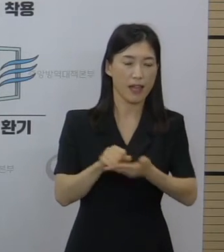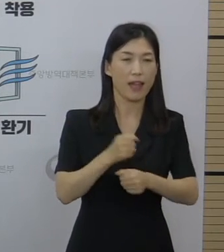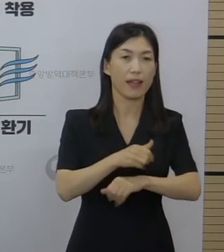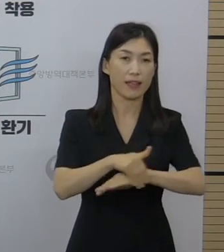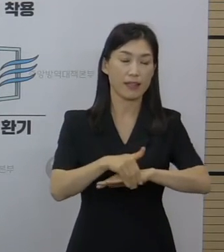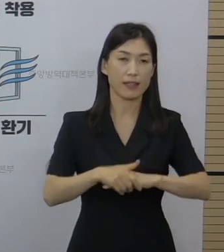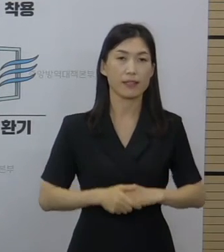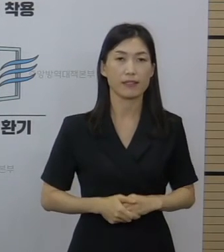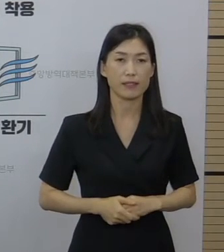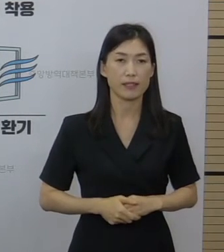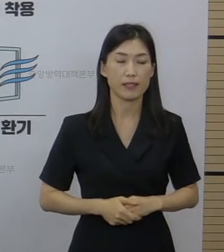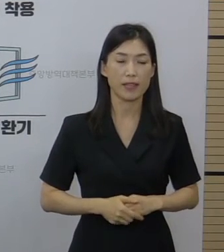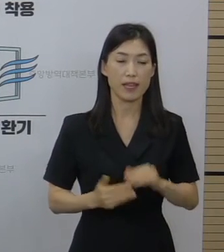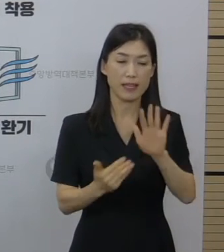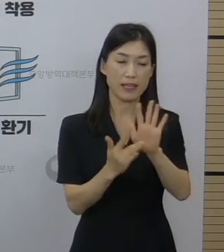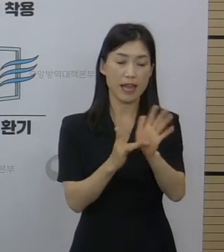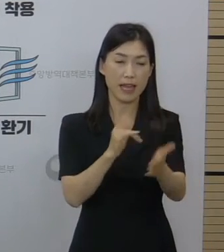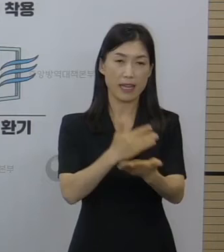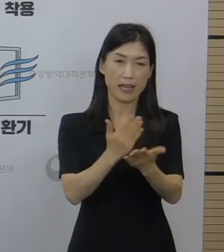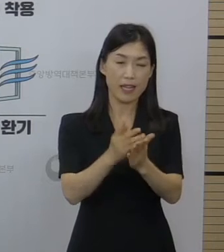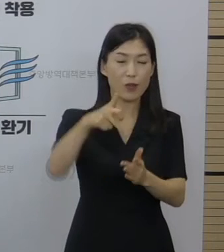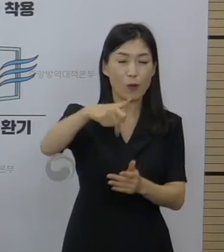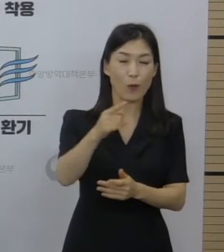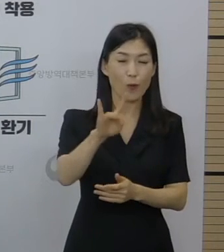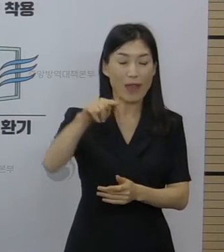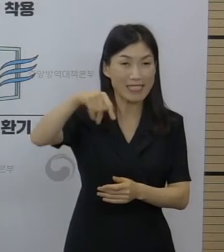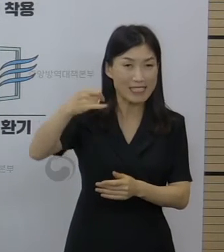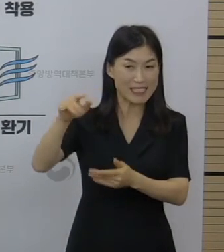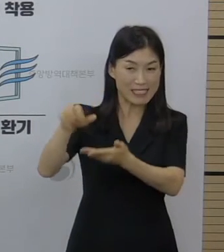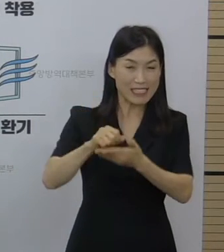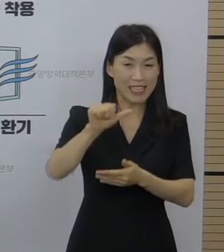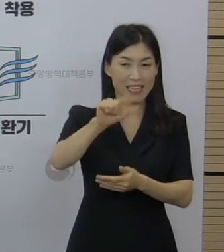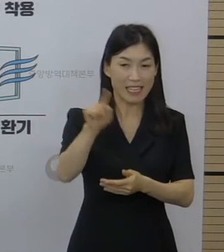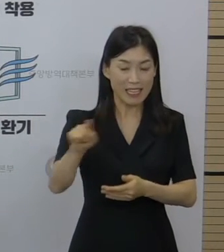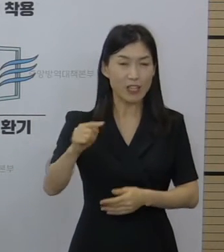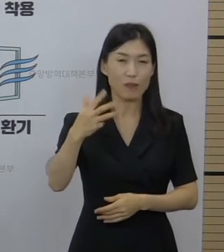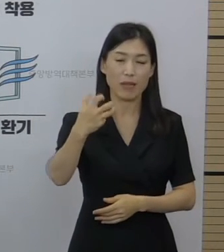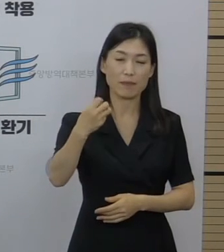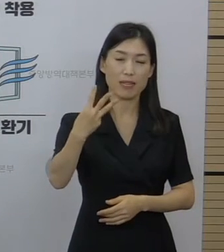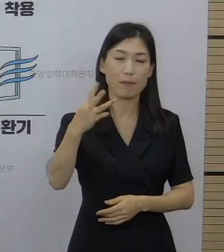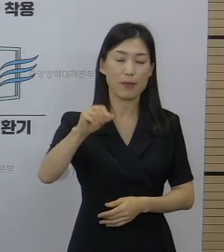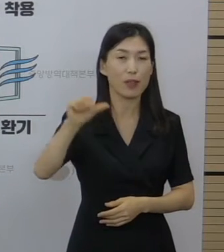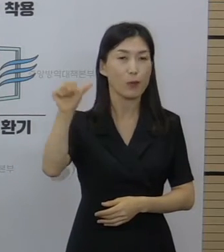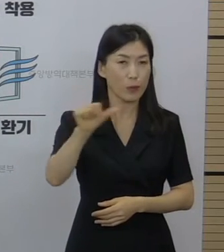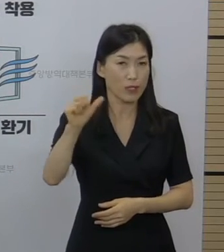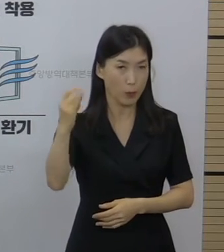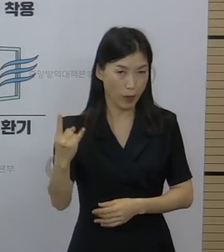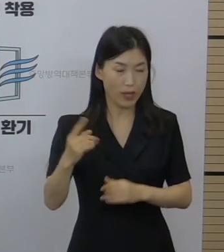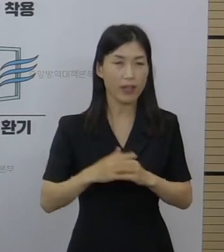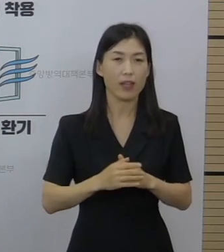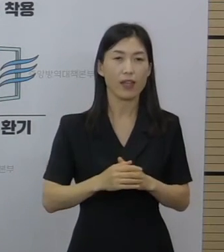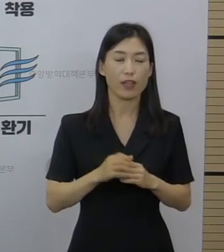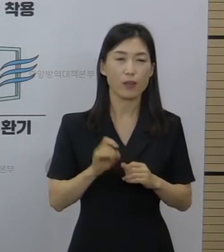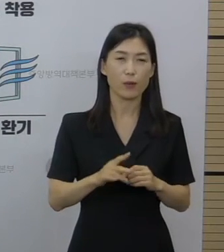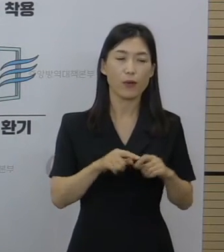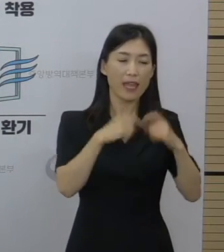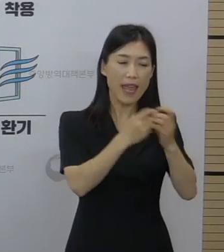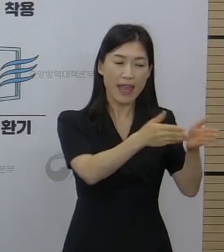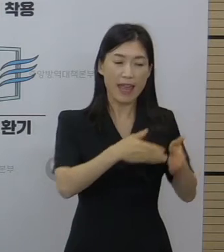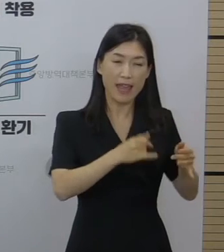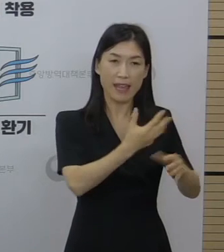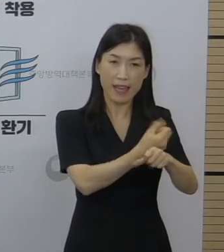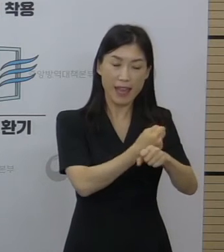예정입니다. 백신별로는 코박스 아스트라제네카 백신 83만 5천 회분, 그리고